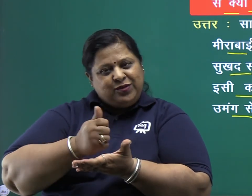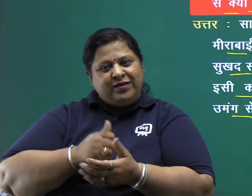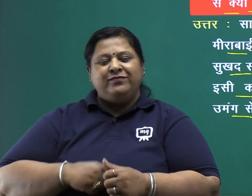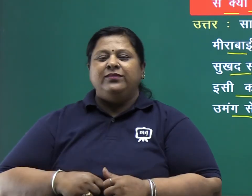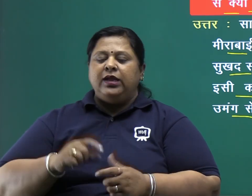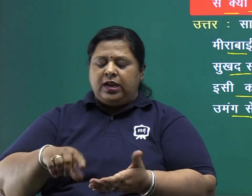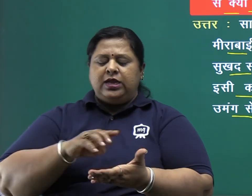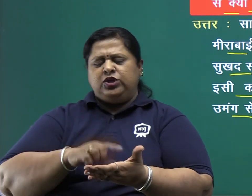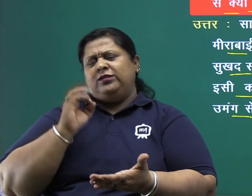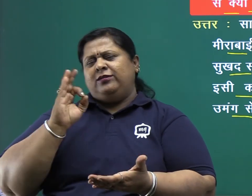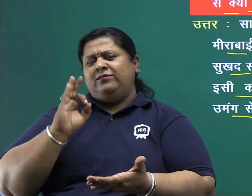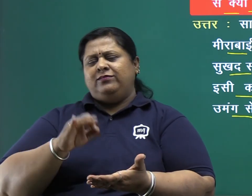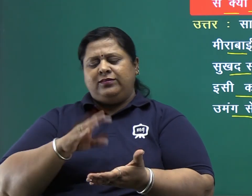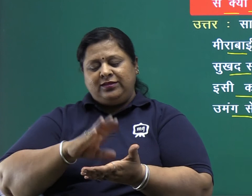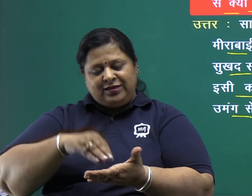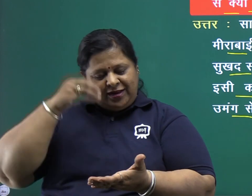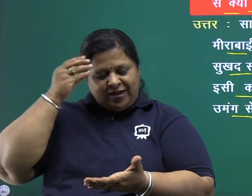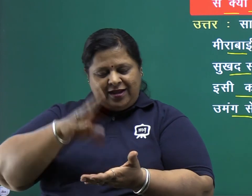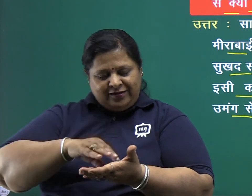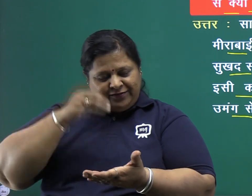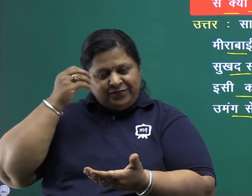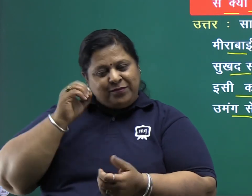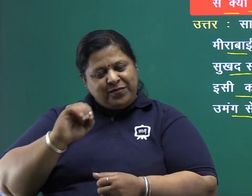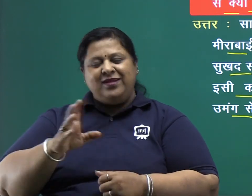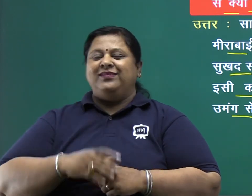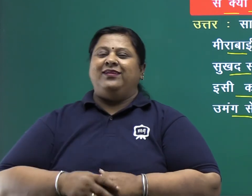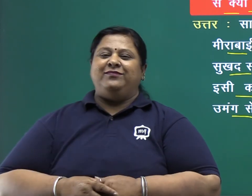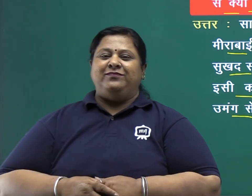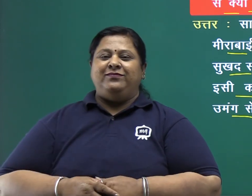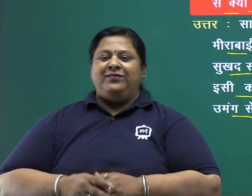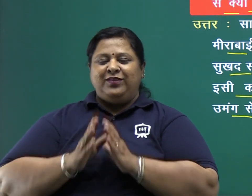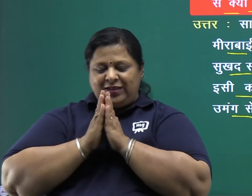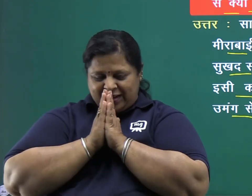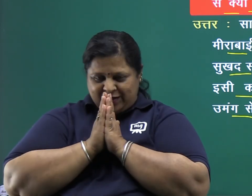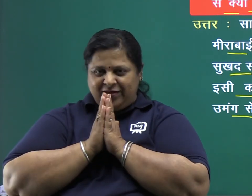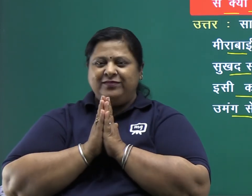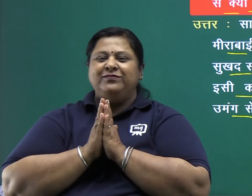इन्हें अच्छे से सीखने का प्रयास करें। धन्यवाद।